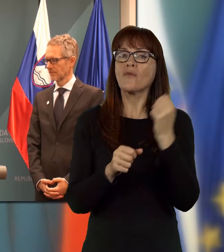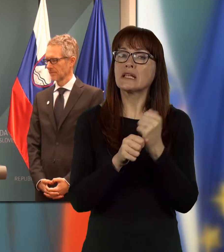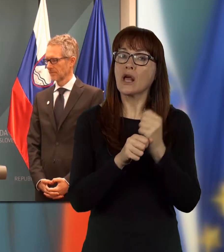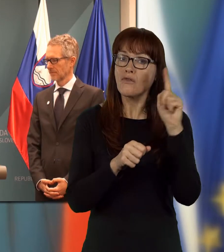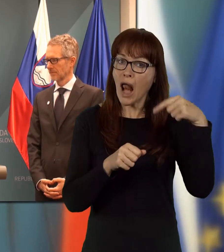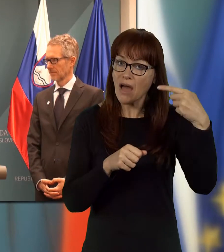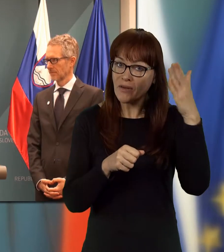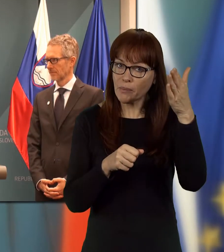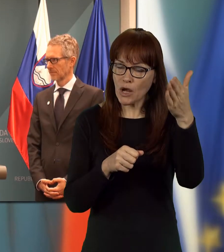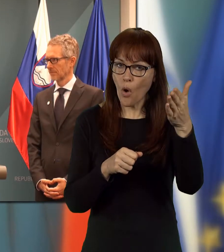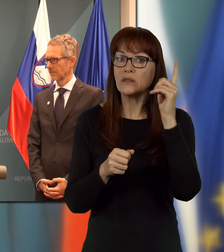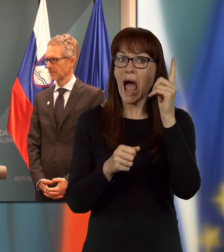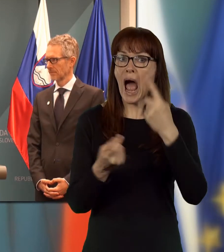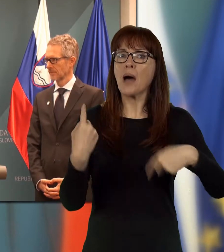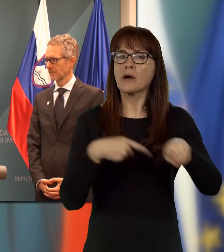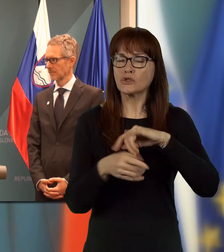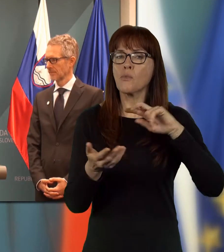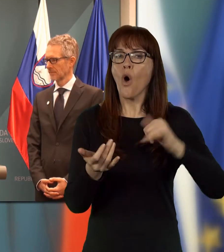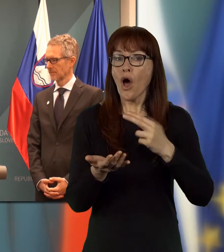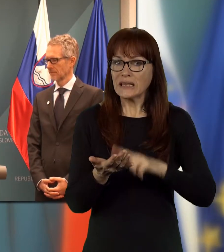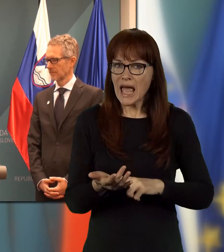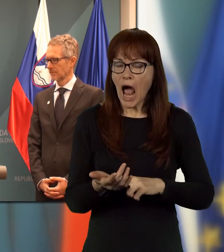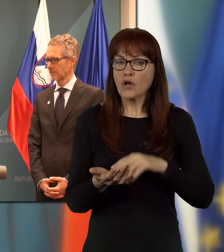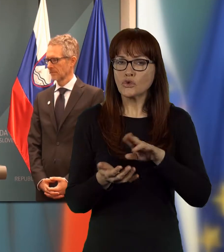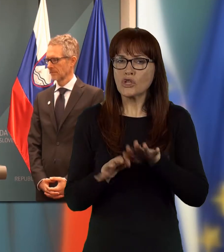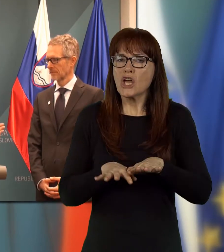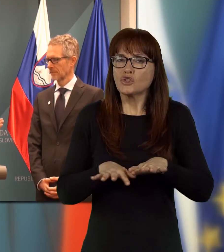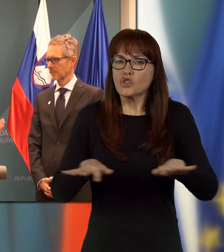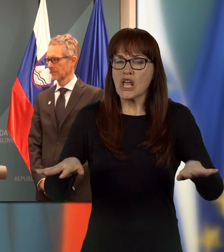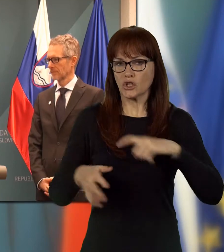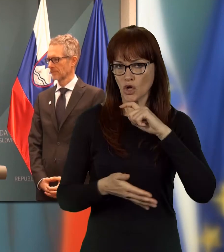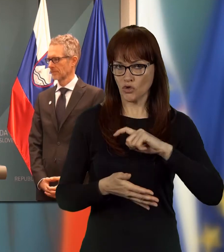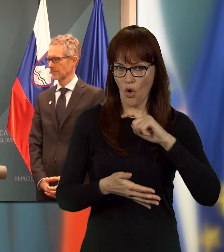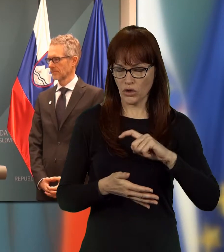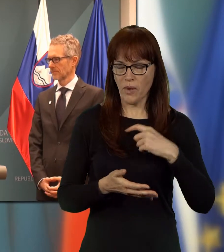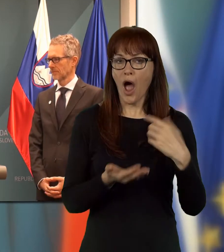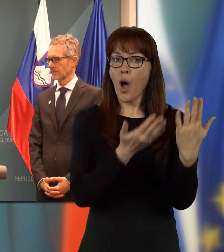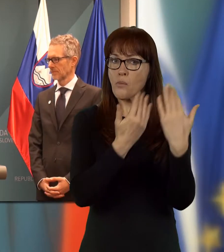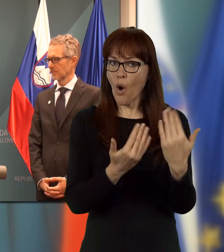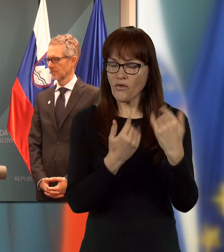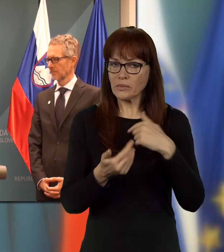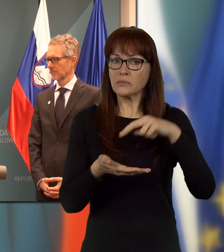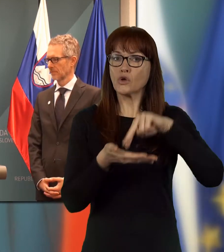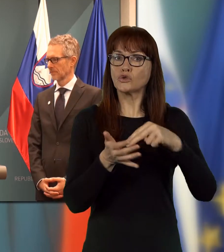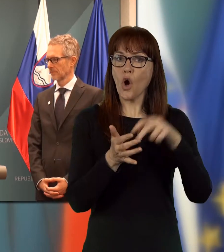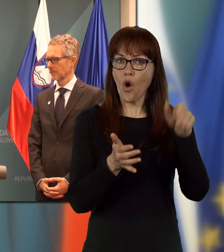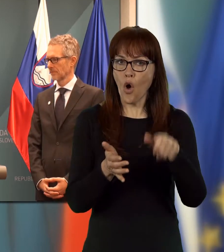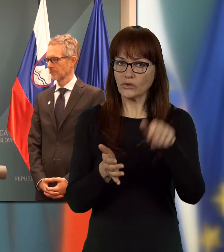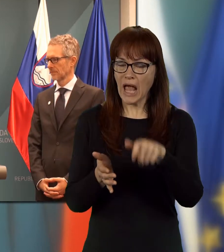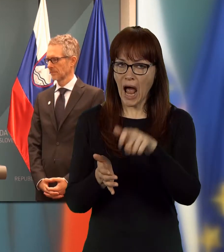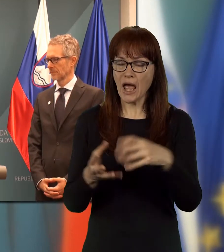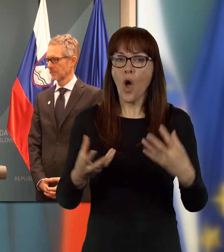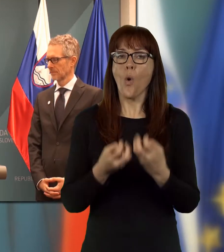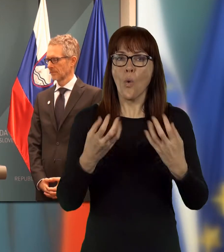prihodnje, ampak smo dejansko šli v širšo zgodbo. Povabili smo